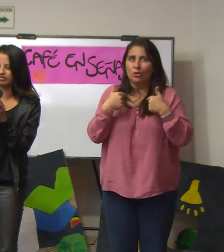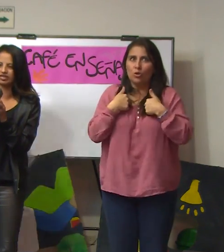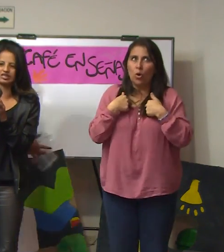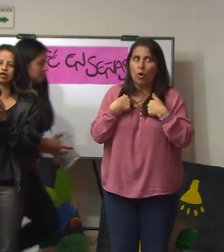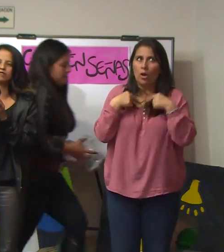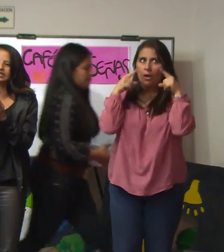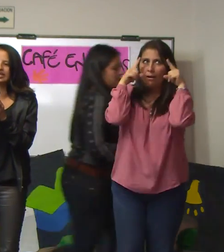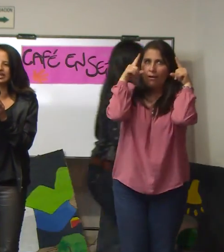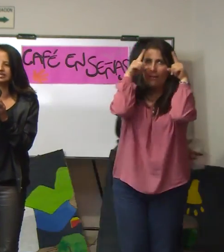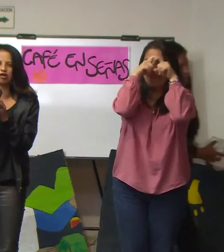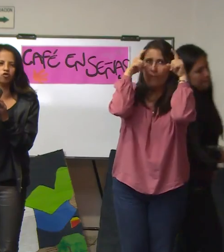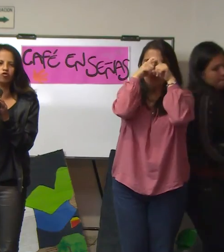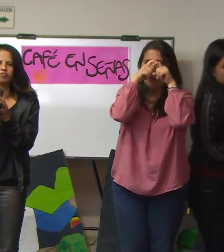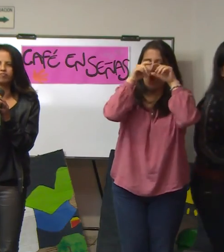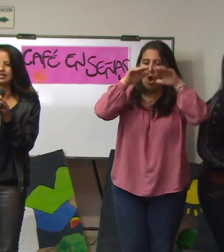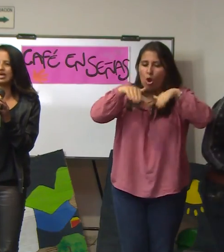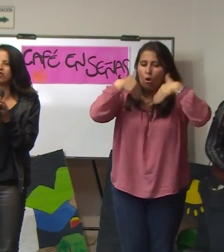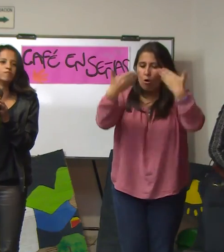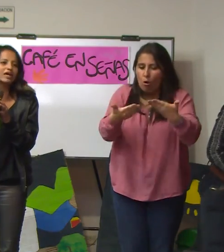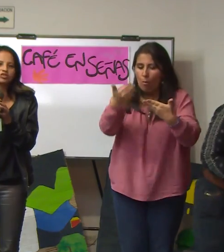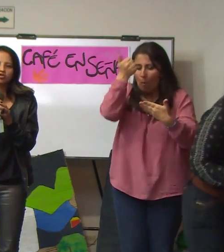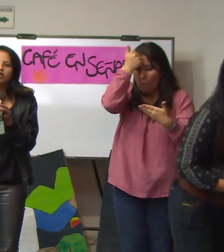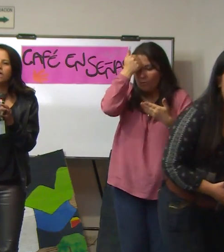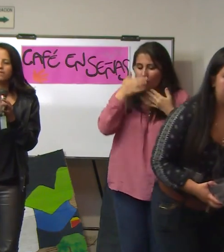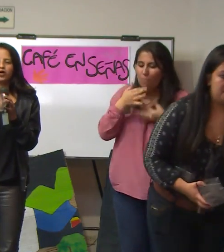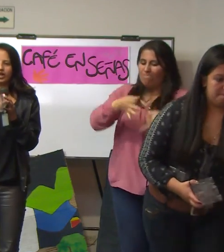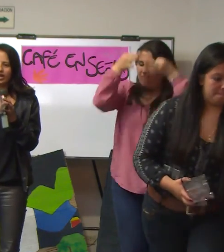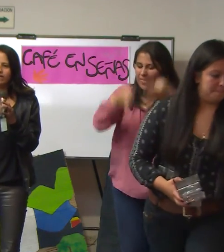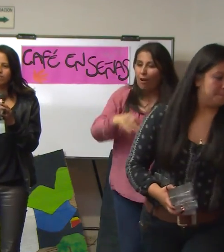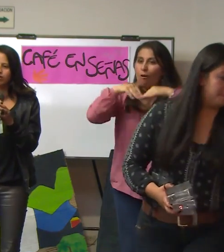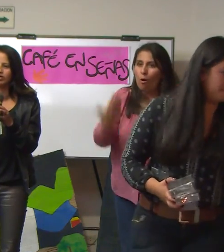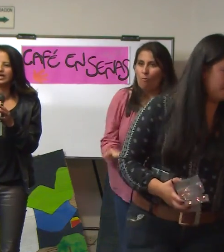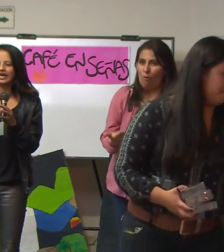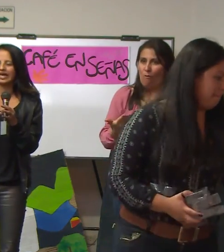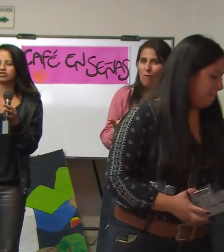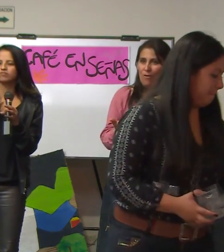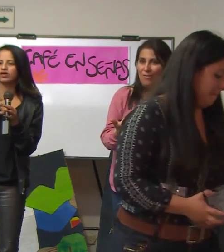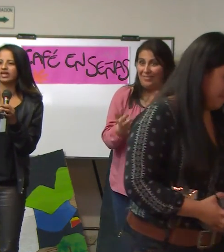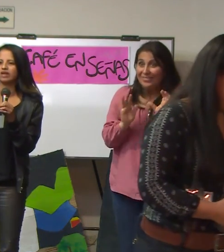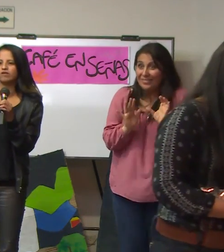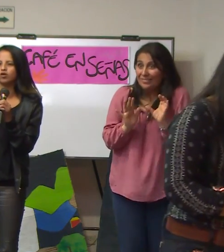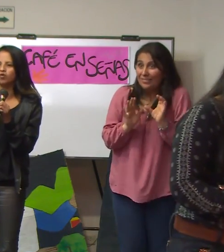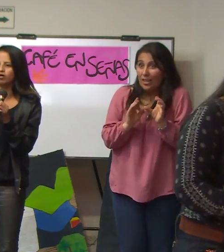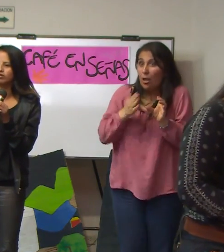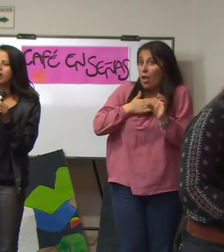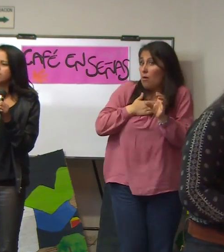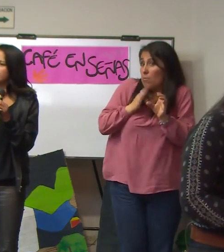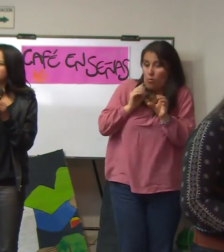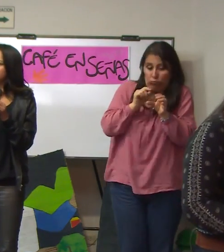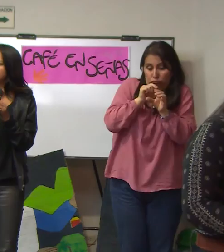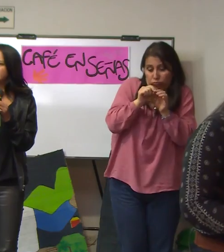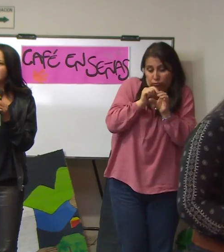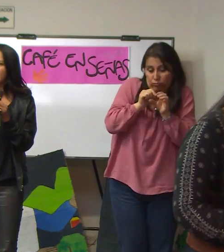reflexioné de cómo tiene que ser un verdadero maestro. Por ejemplo, eso puede ir en mi cubo. Pero depende de cada